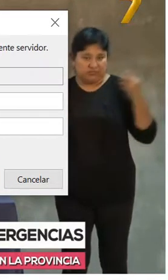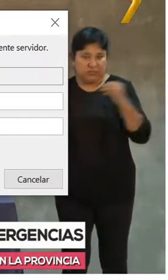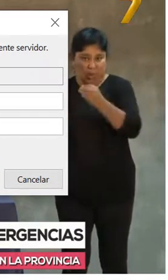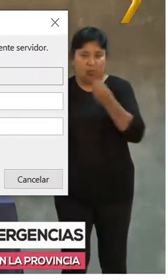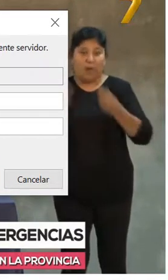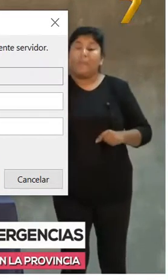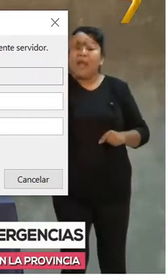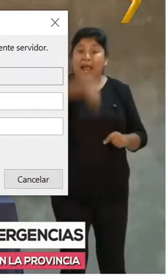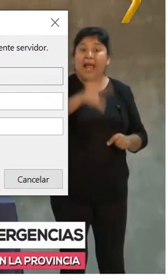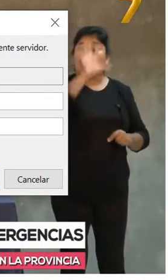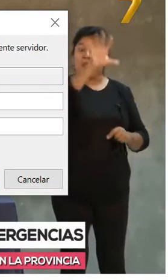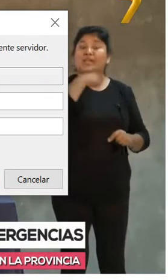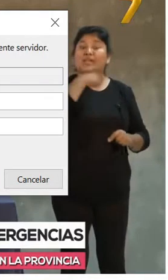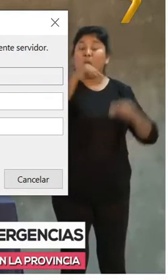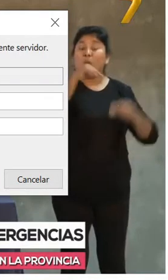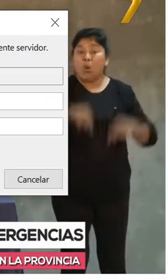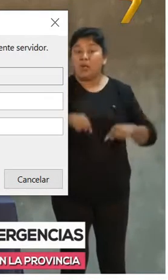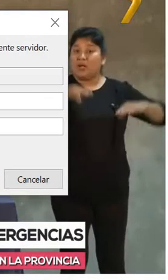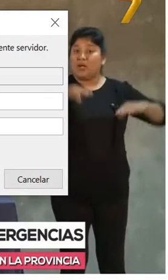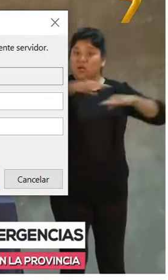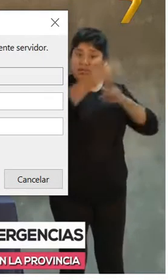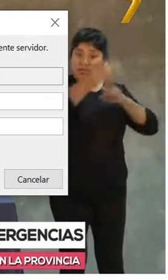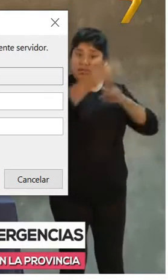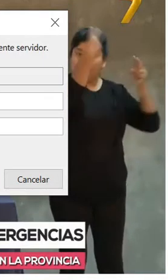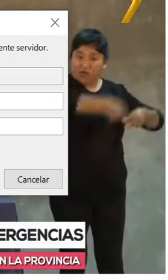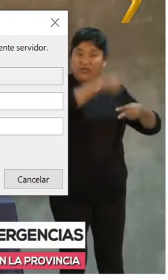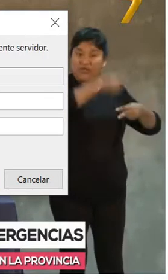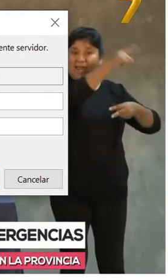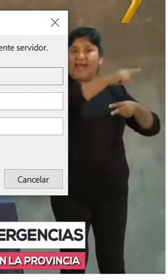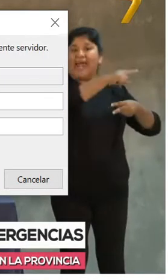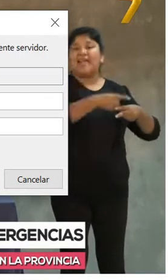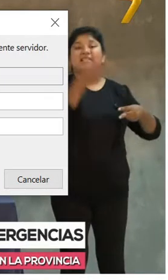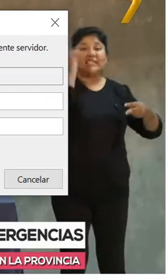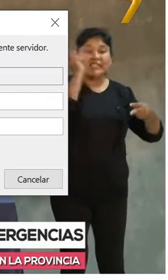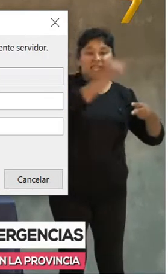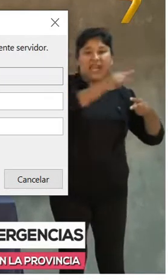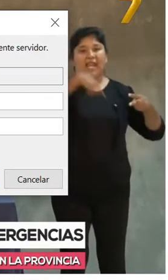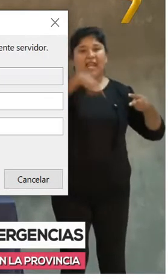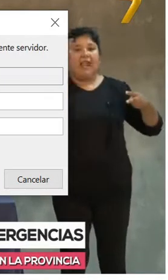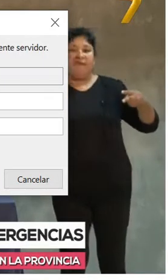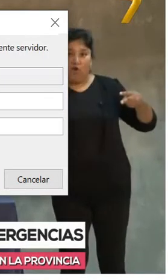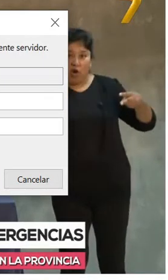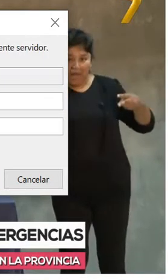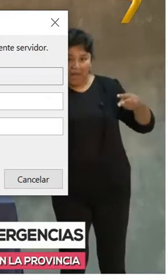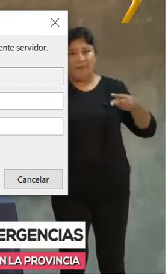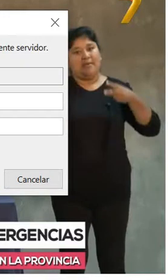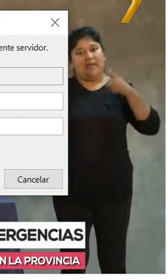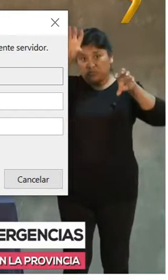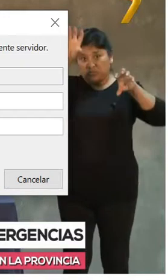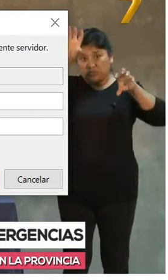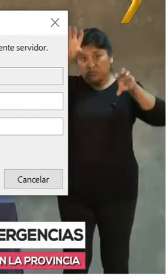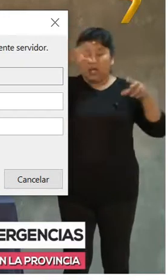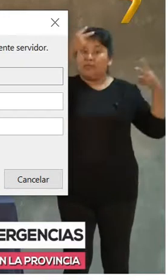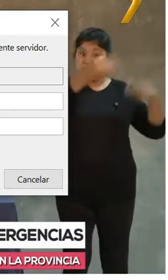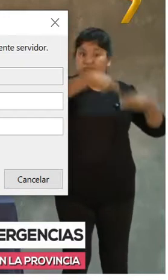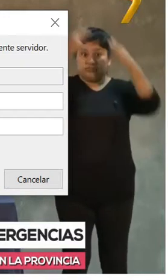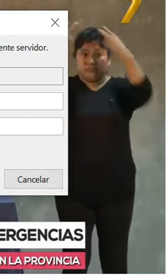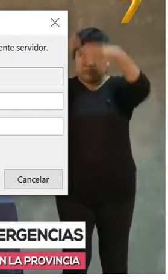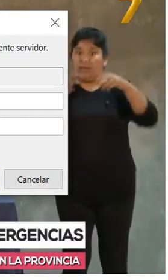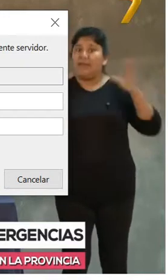fronteras exteriores con Jama, a través de Jama, con Chile y con Bolivia se encuentran cerradas, pero a pesar de